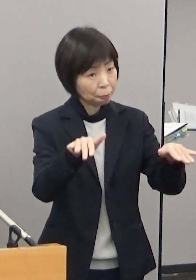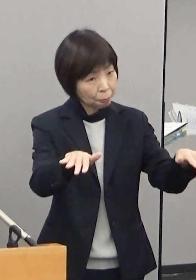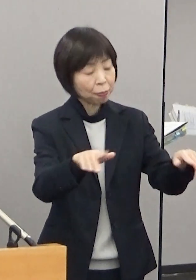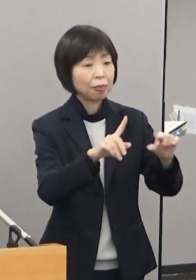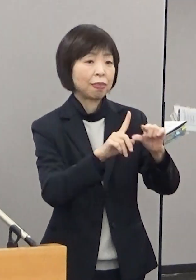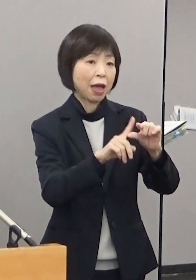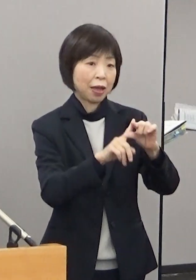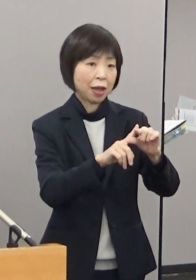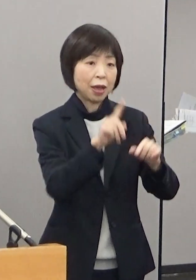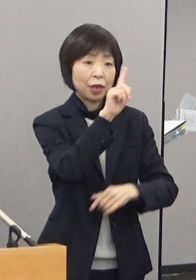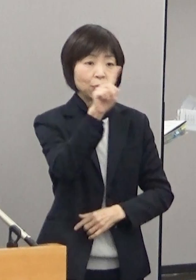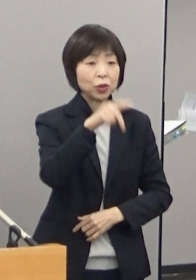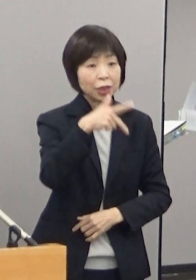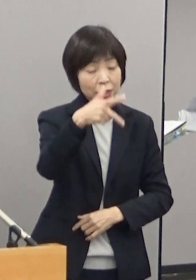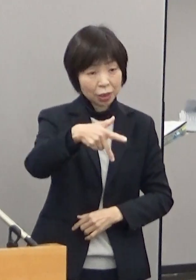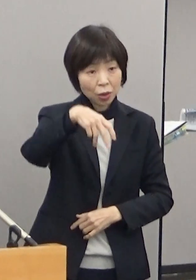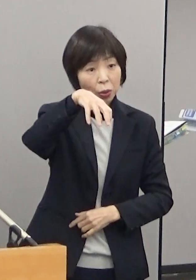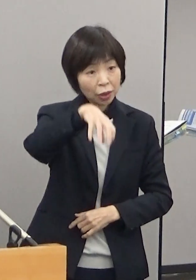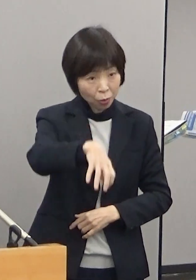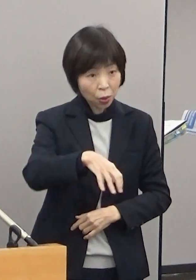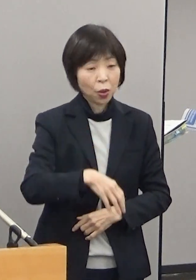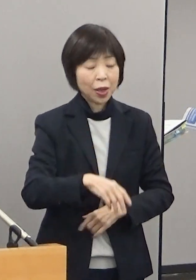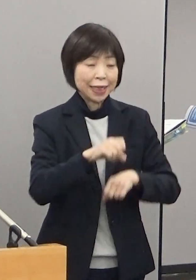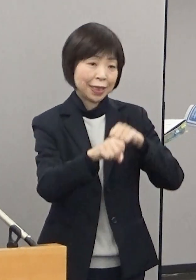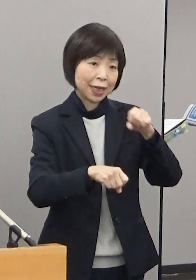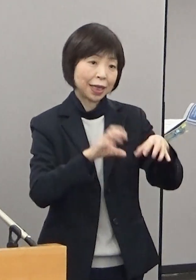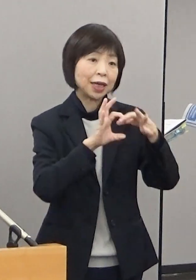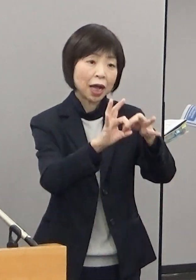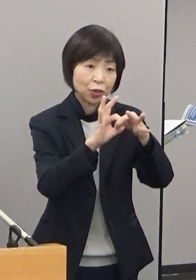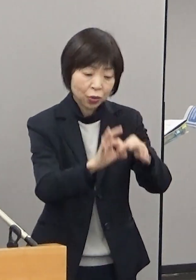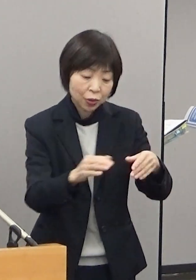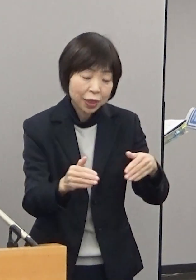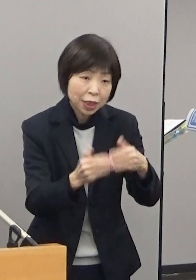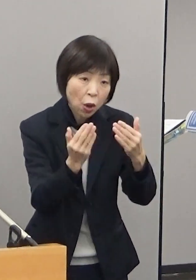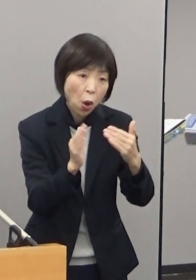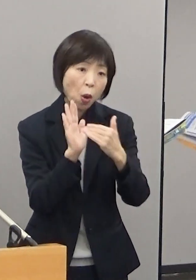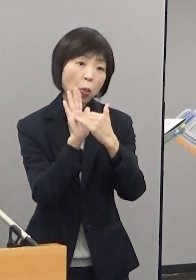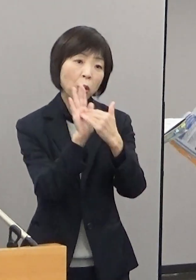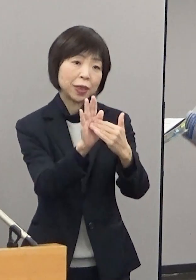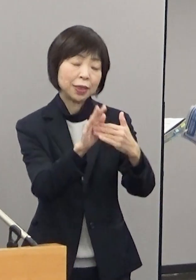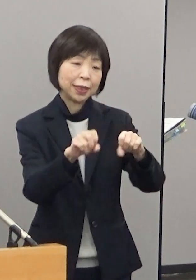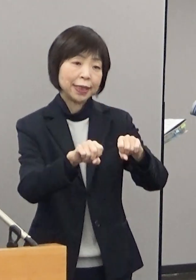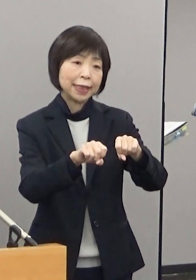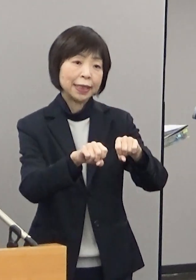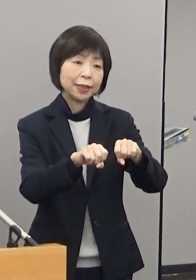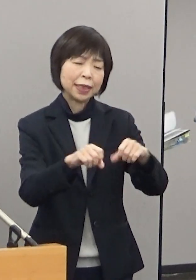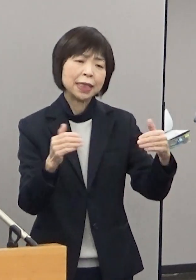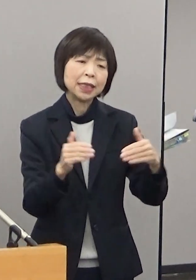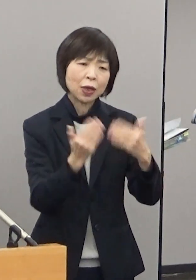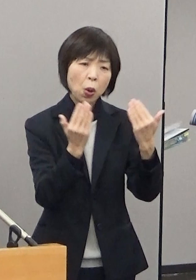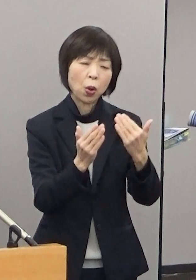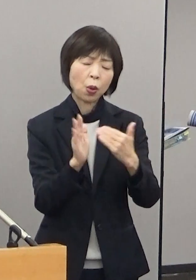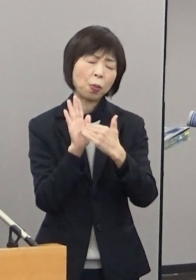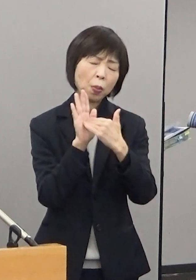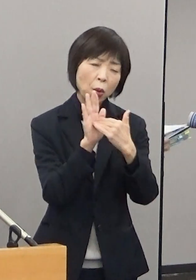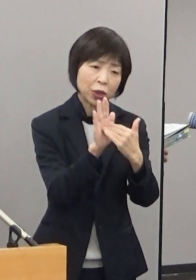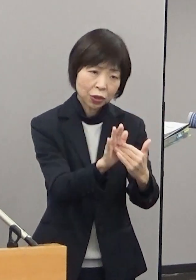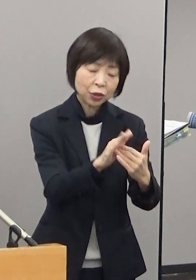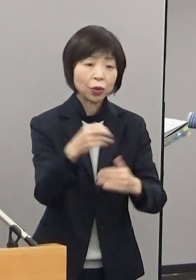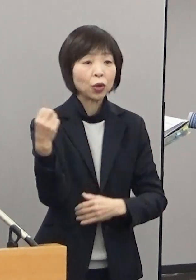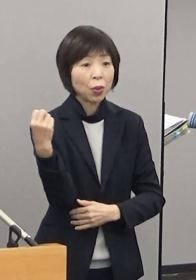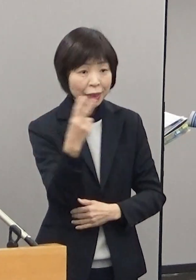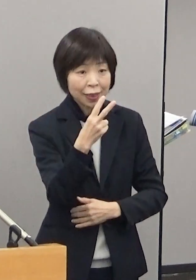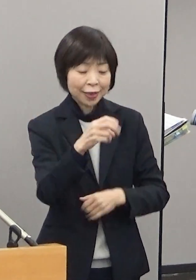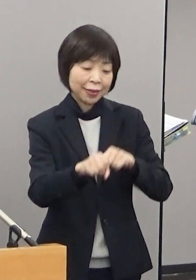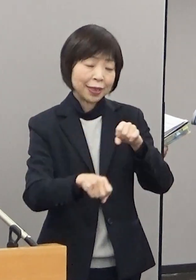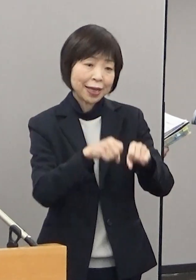ね、本市におきましても自転車に関する事故防止事故を防止する、とともに